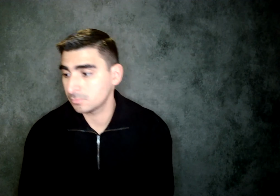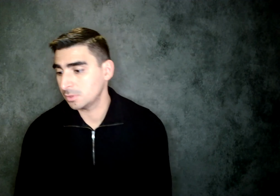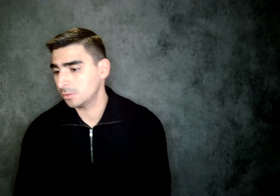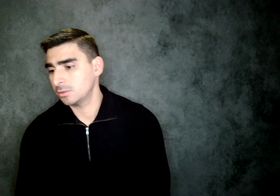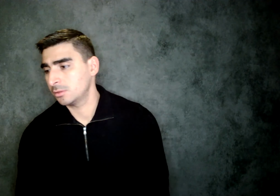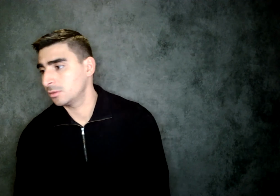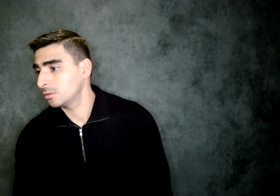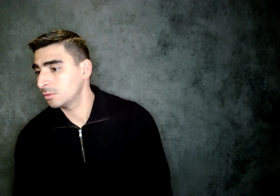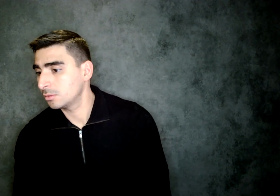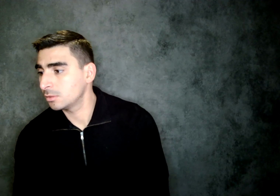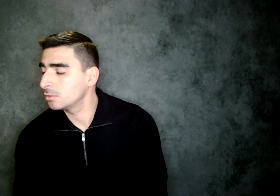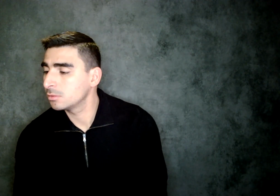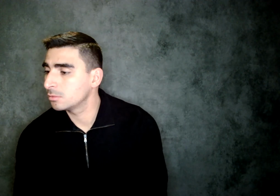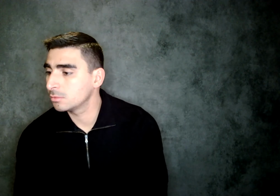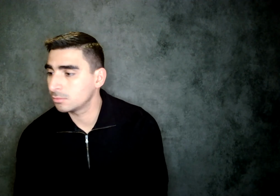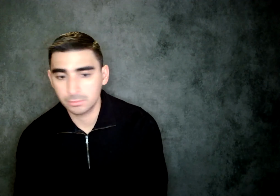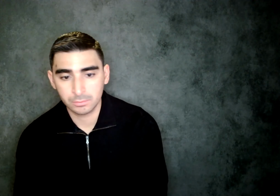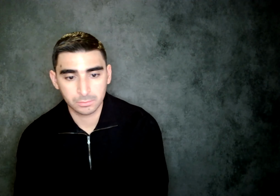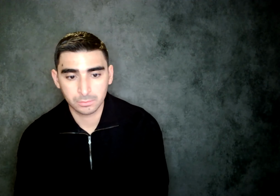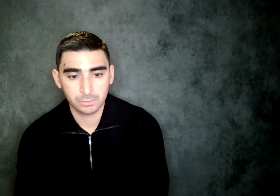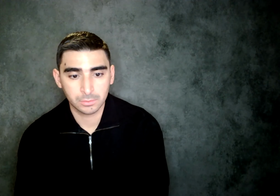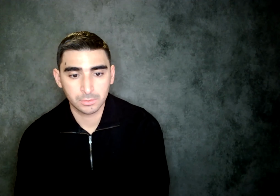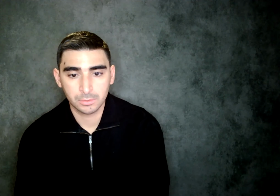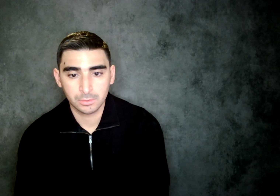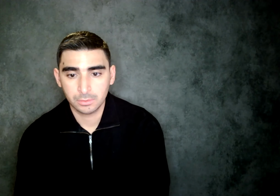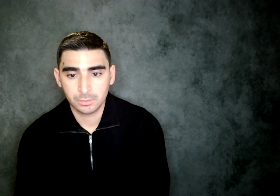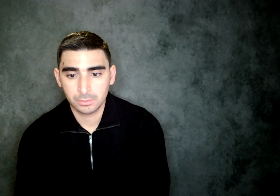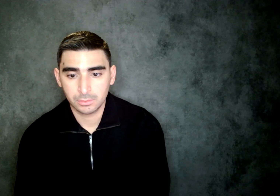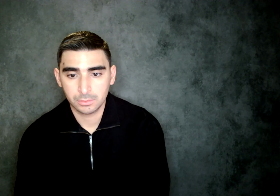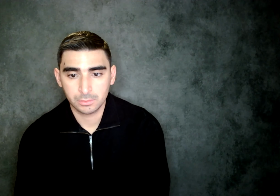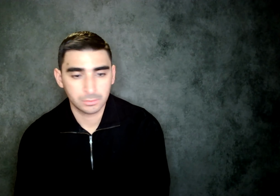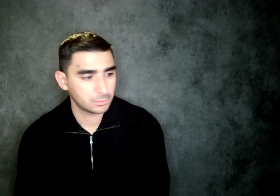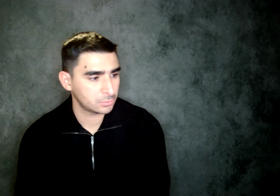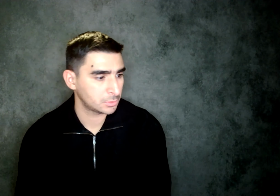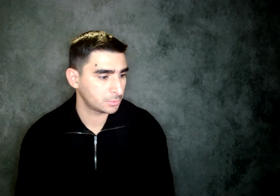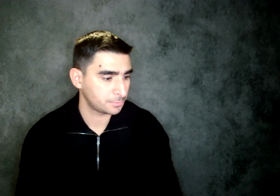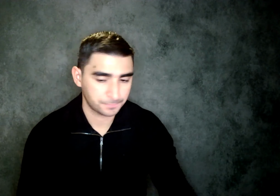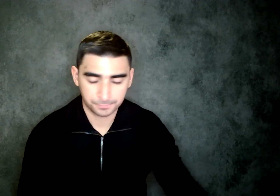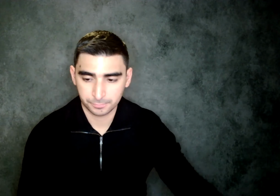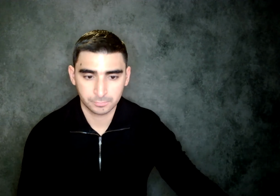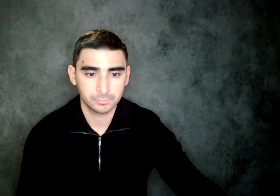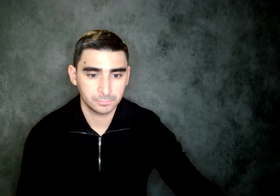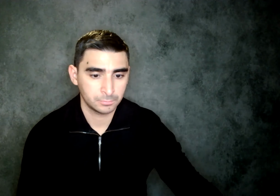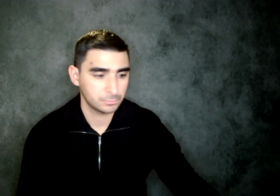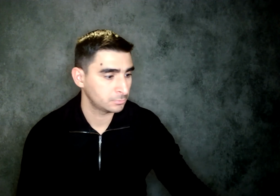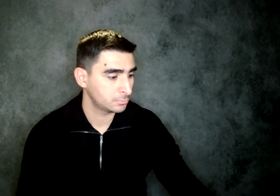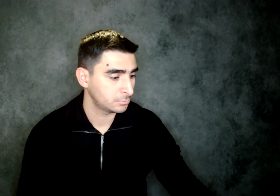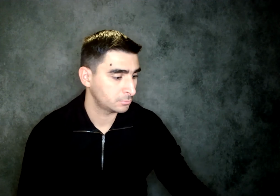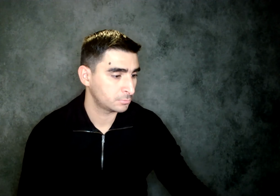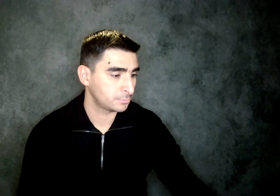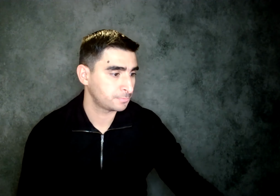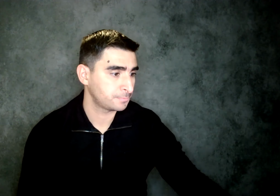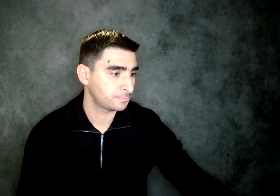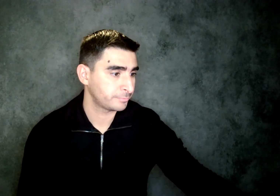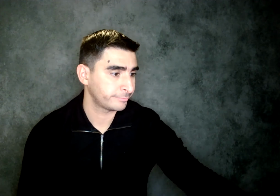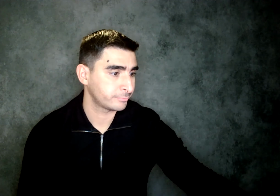mí, yo diría que hay que separar primero y principal el suicidio de la demás salud mental y luego tener un